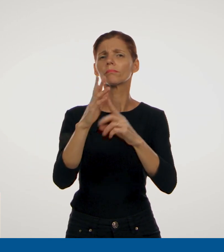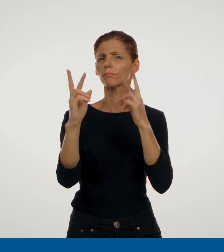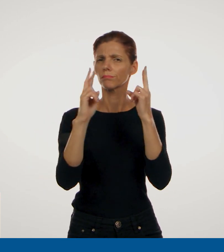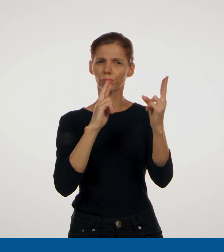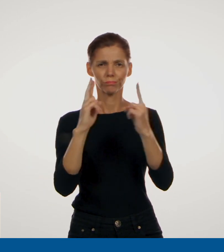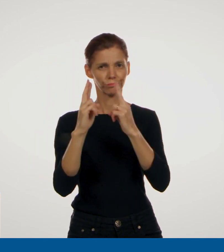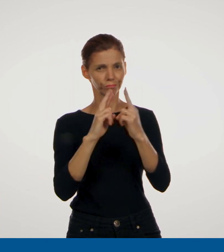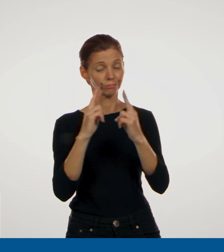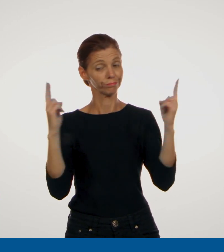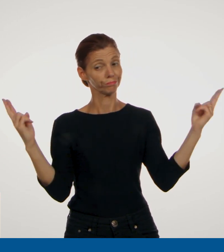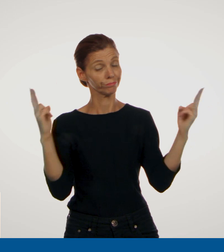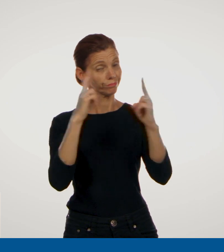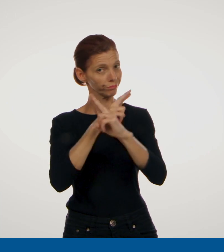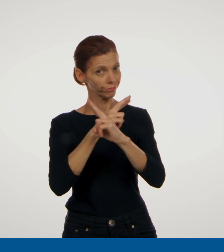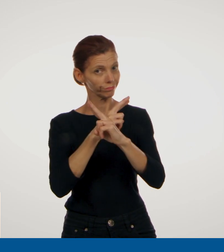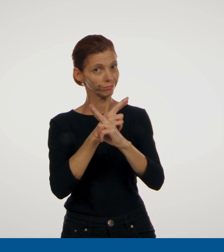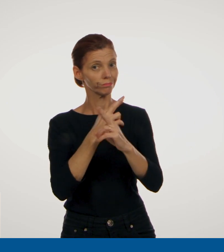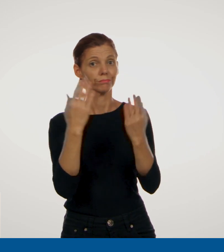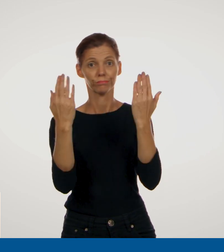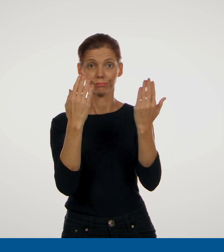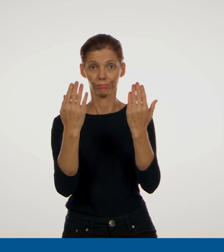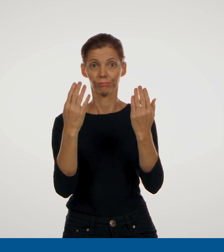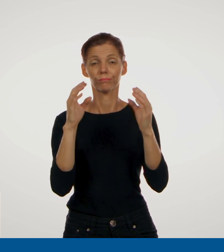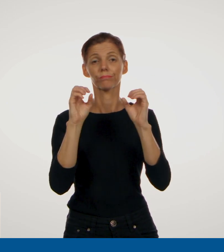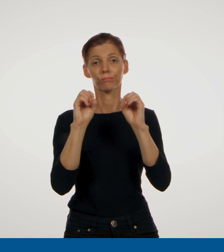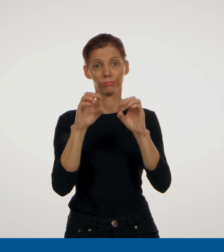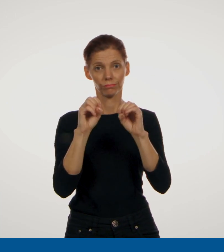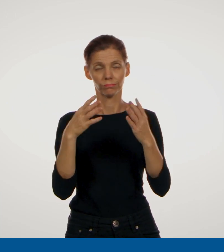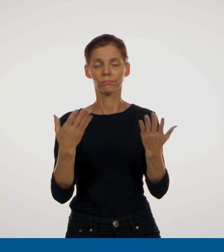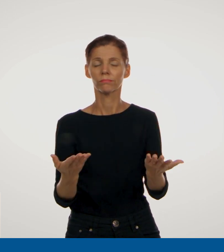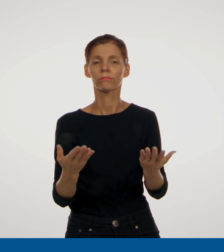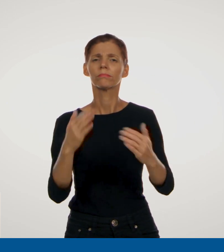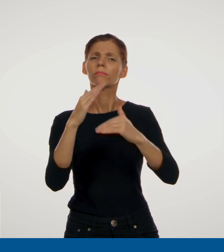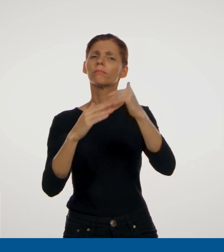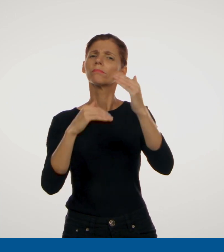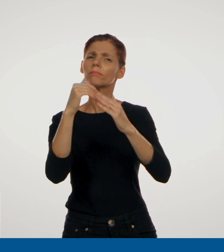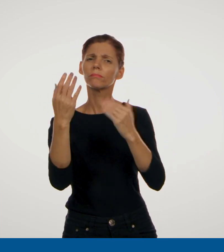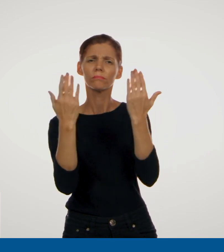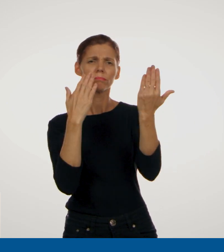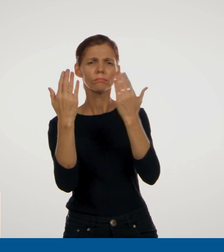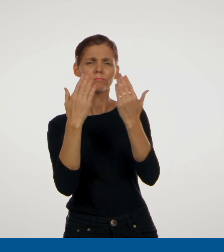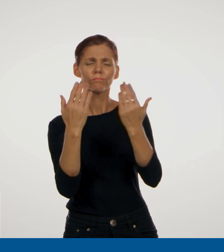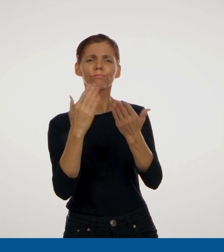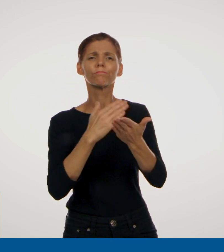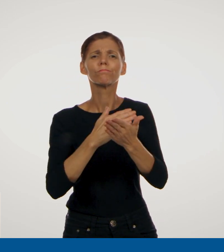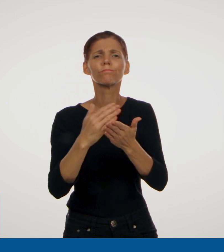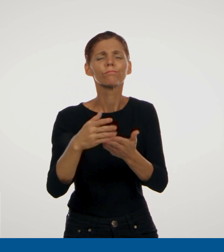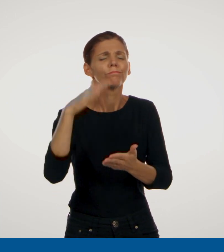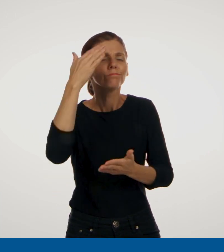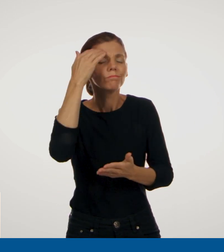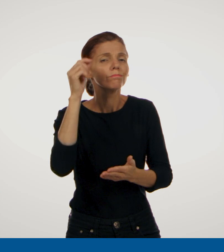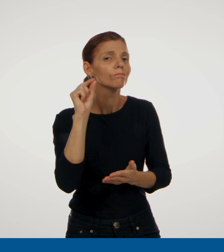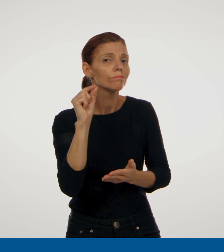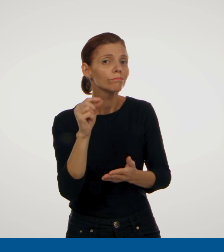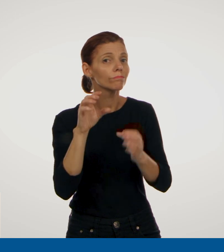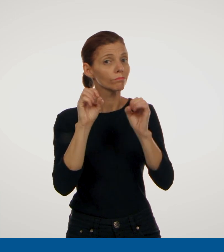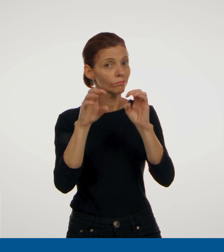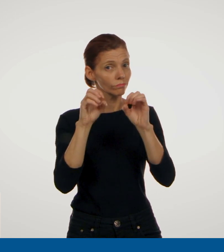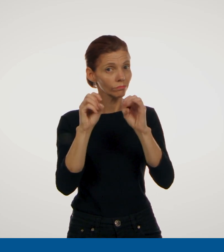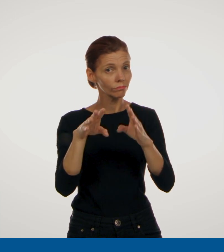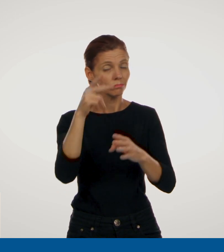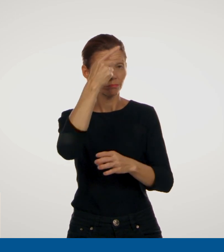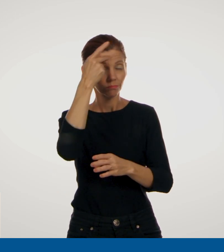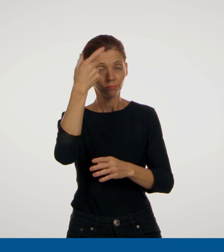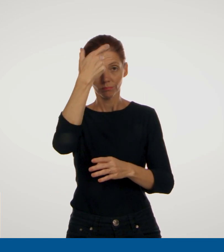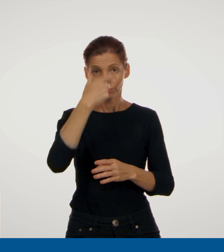teórico-práticas que ainda se colocam nas relações entre psicologia e educação. O psicólogo deve partir do princípio